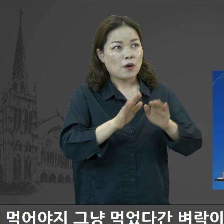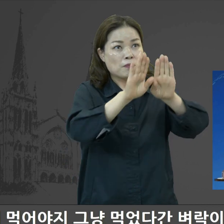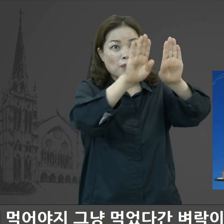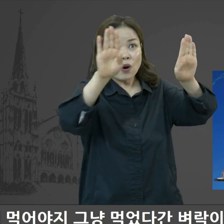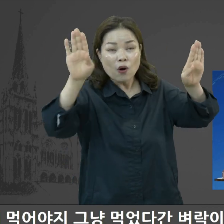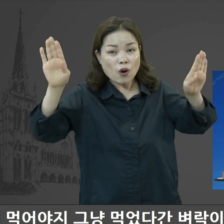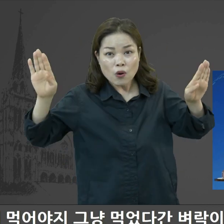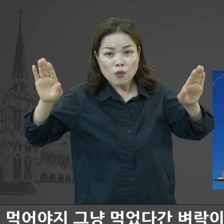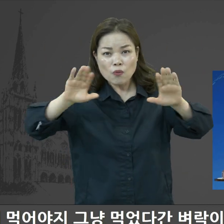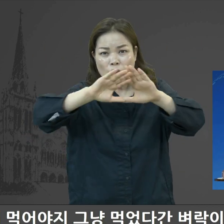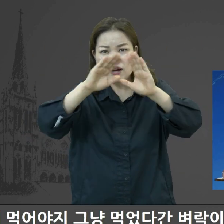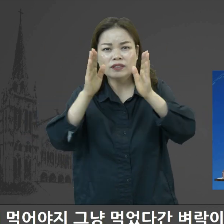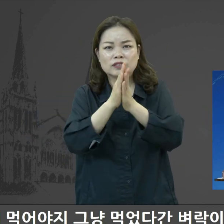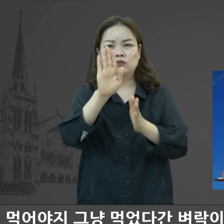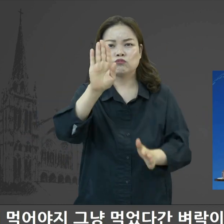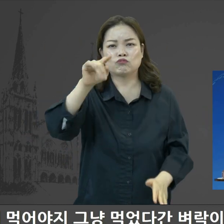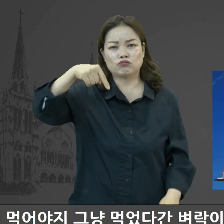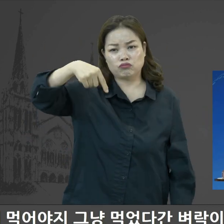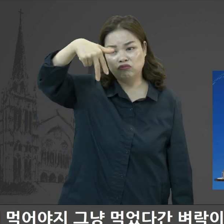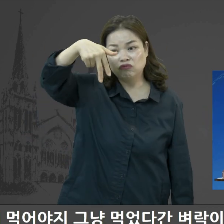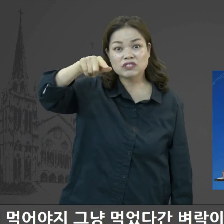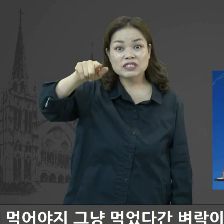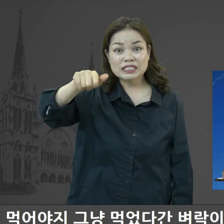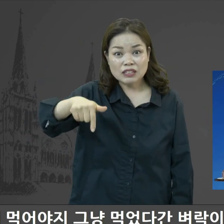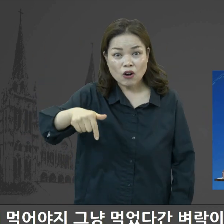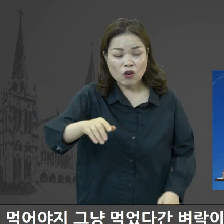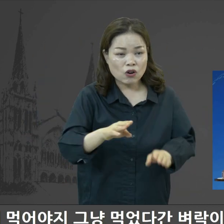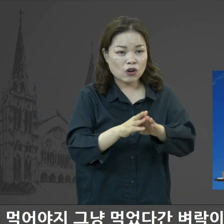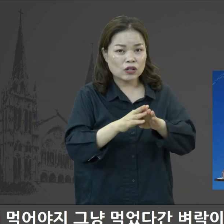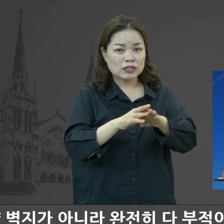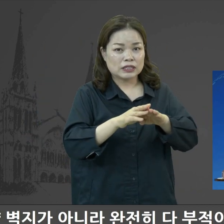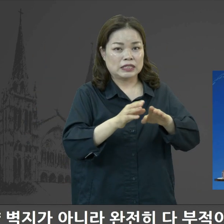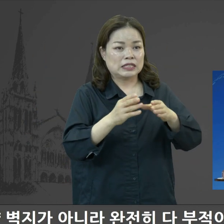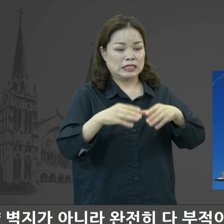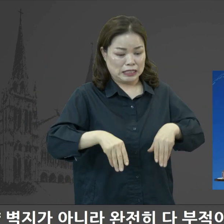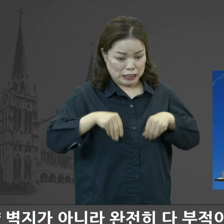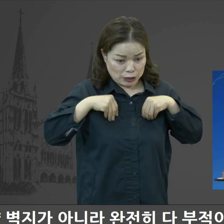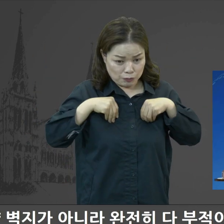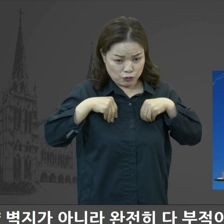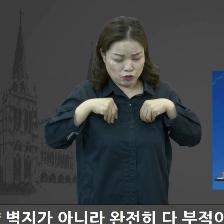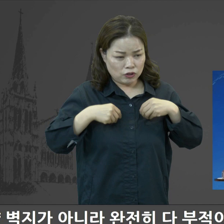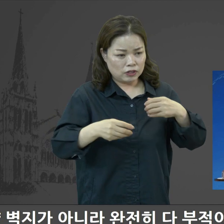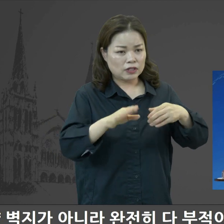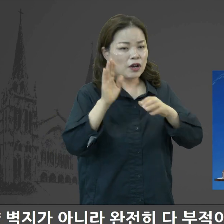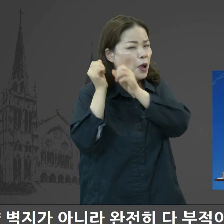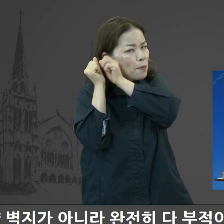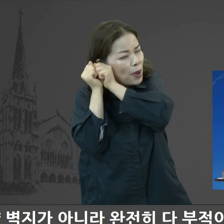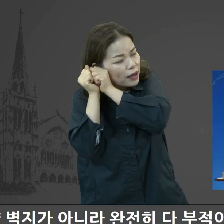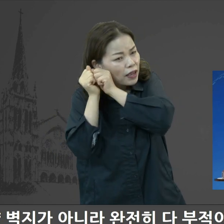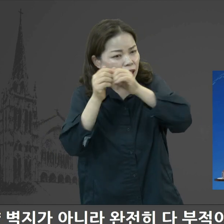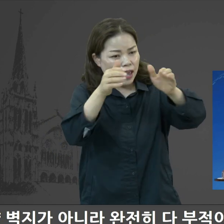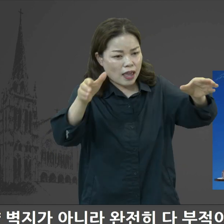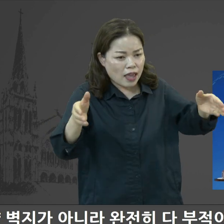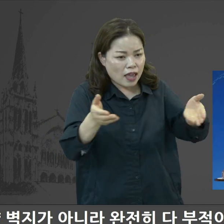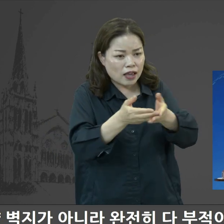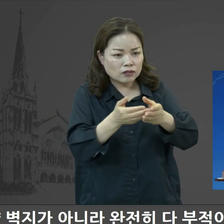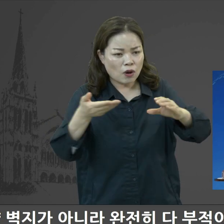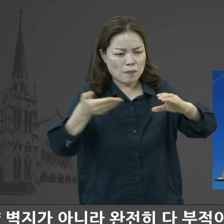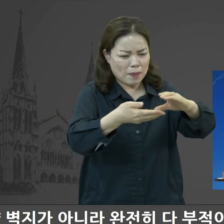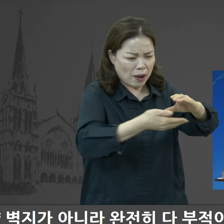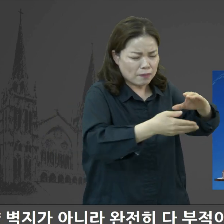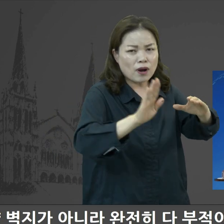아니라 완전히 다 부적이었어요. 이불 사이즈도 부적이었고 벽의 사이즈도 부적이었고